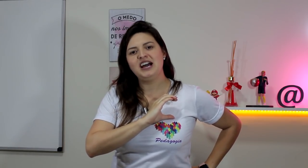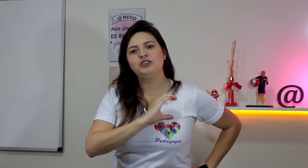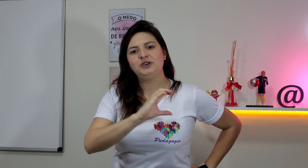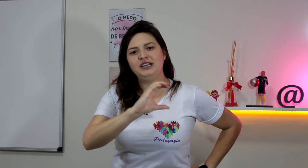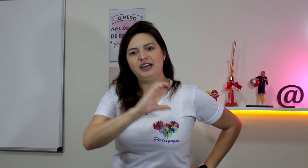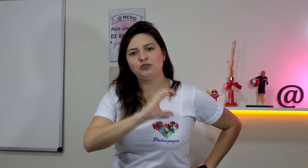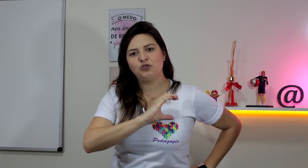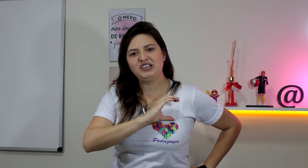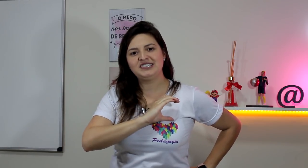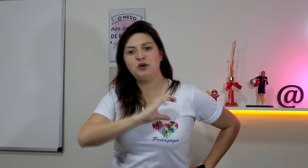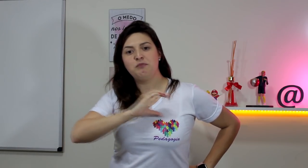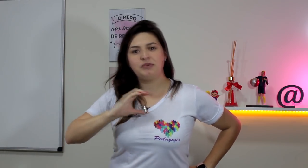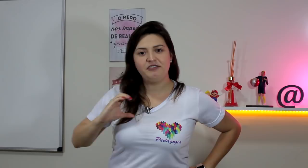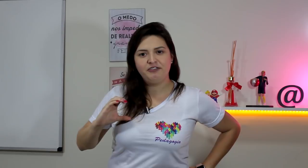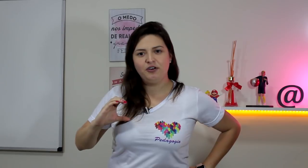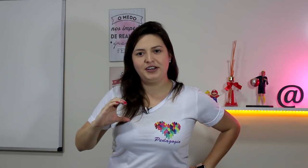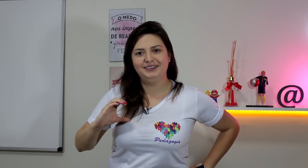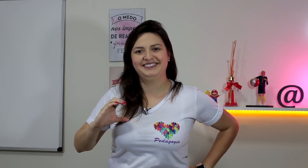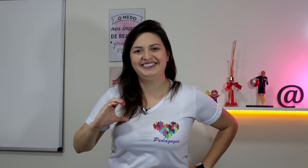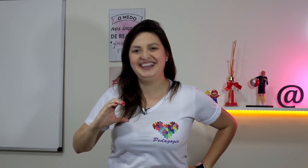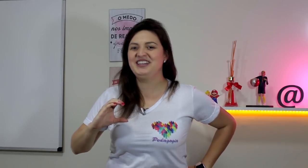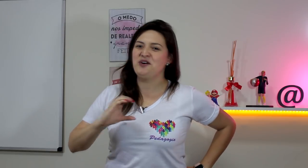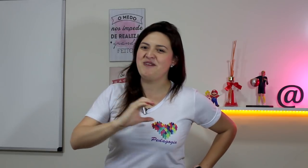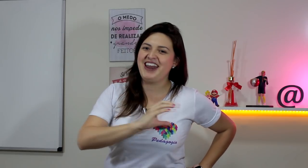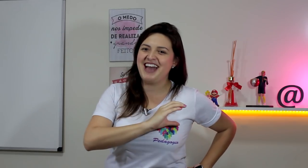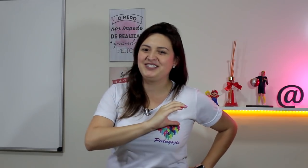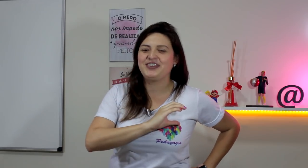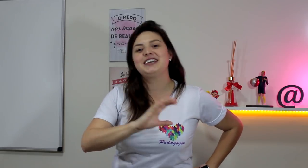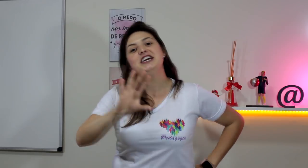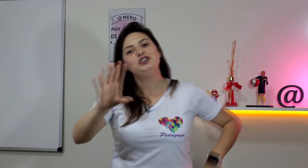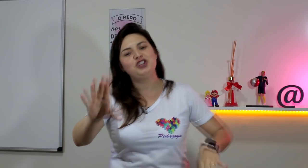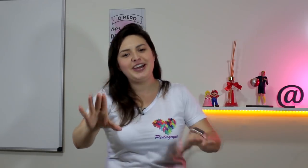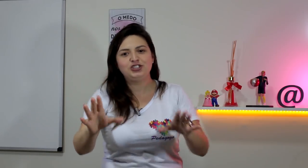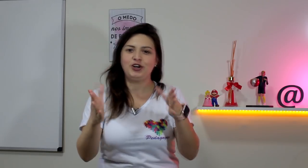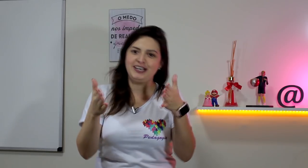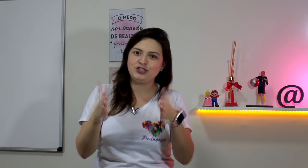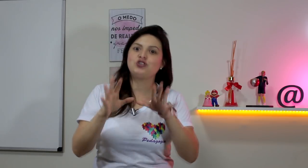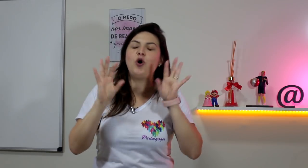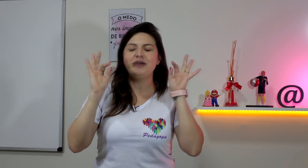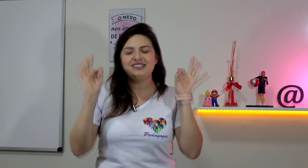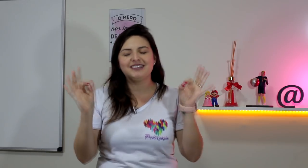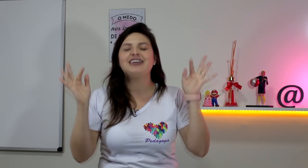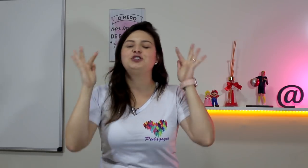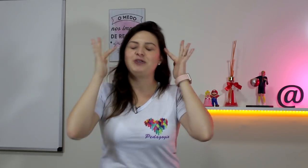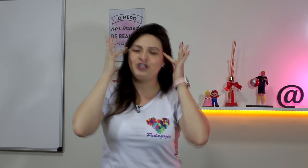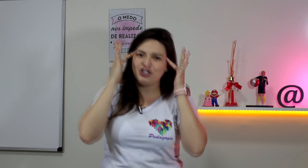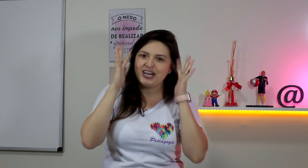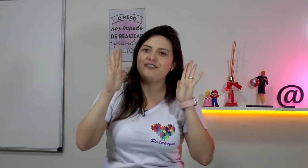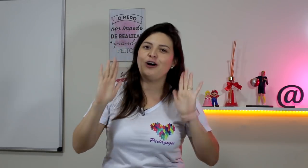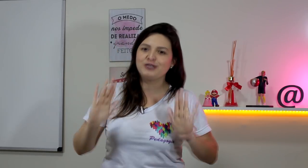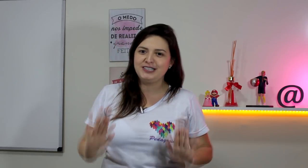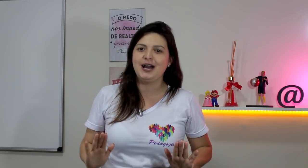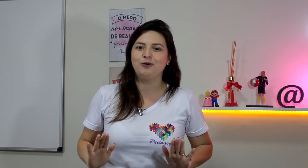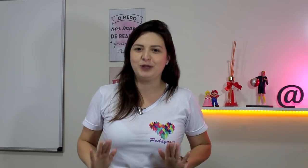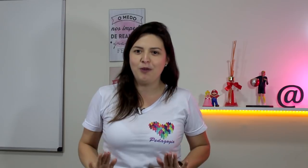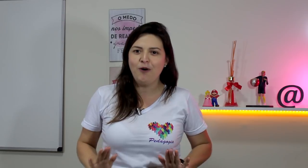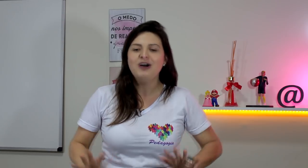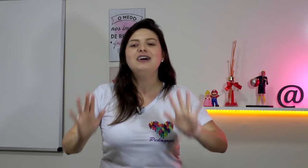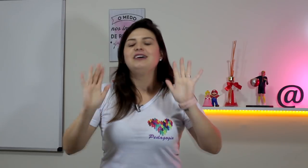cunhado, ele é do coração para fora. Ele não merece ficar aqui. Gente, olha, isso é só uma estratégia pra gente gravar o sinal, tá bom? A